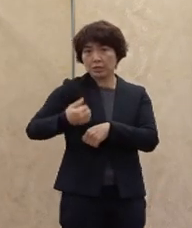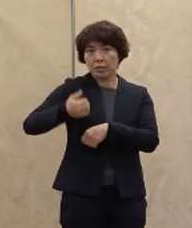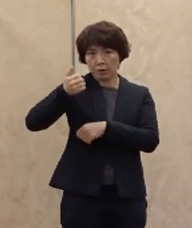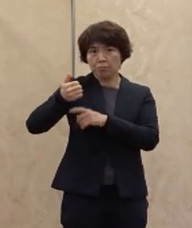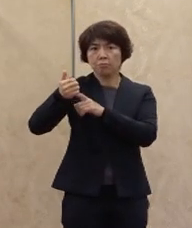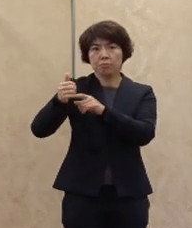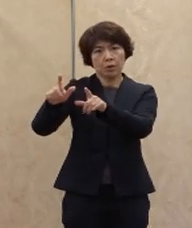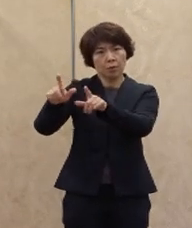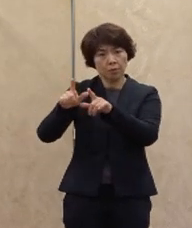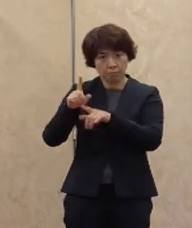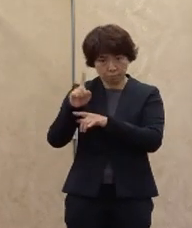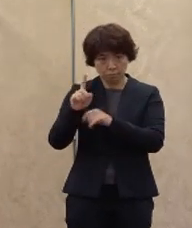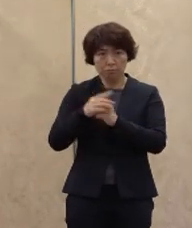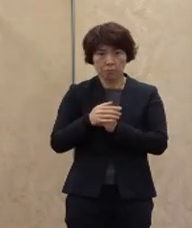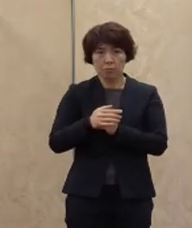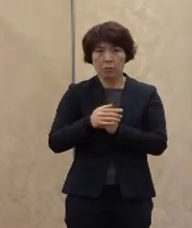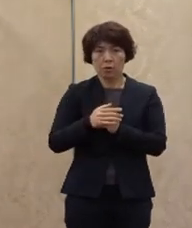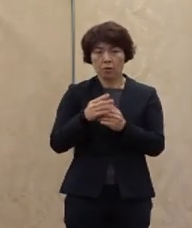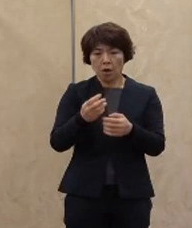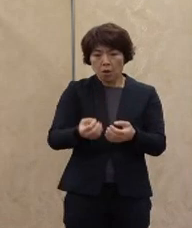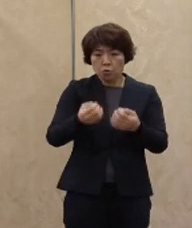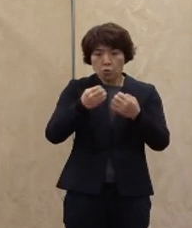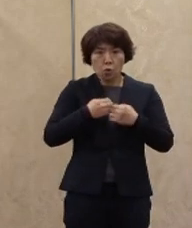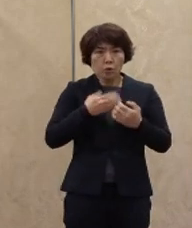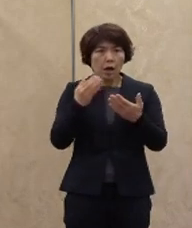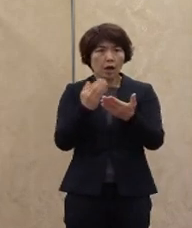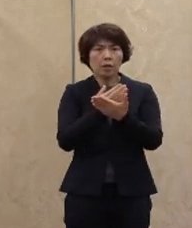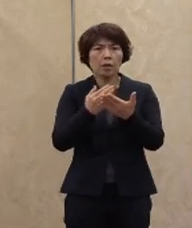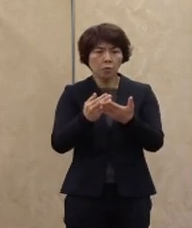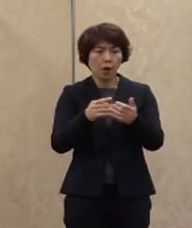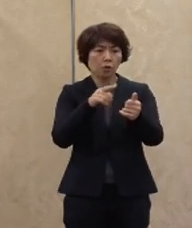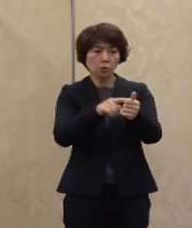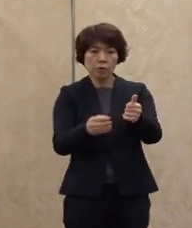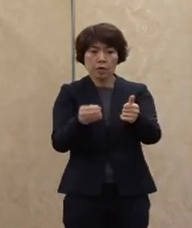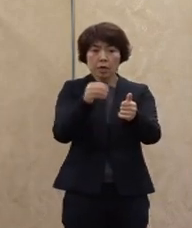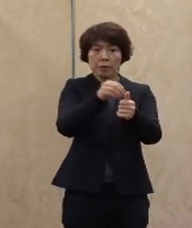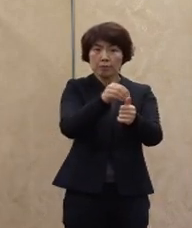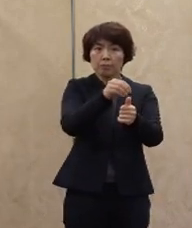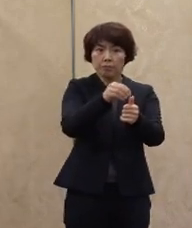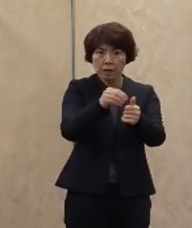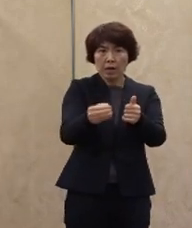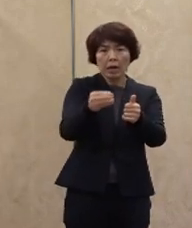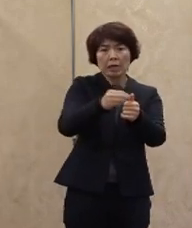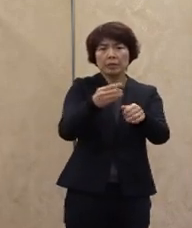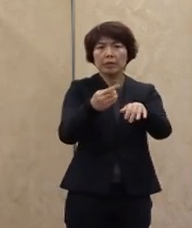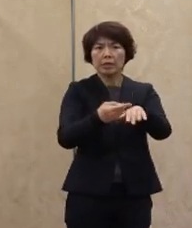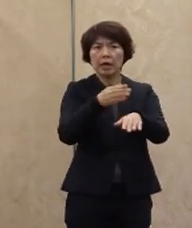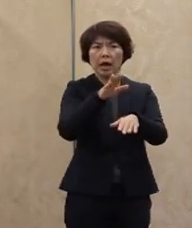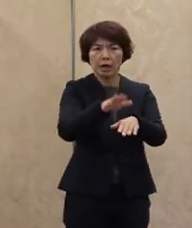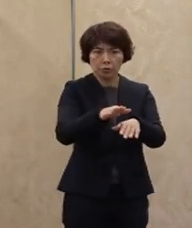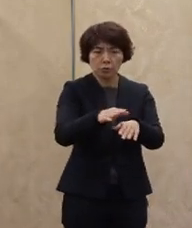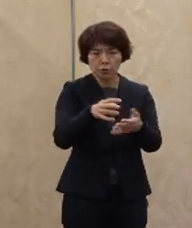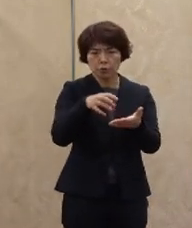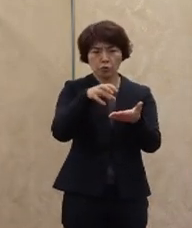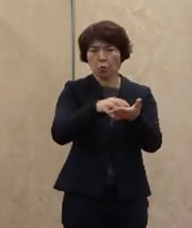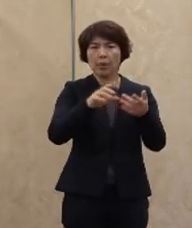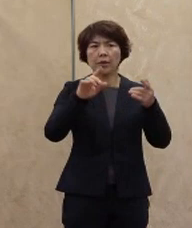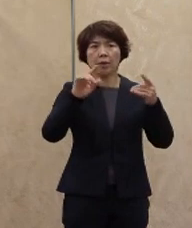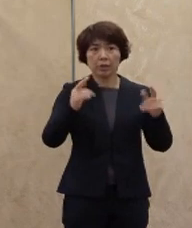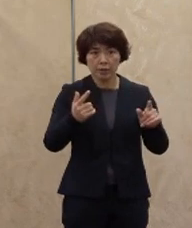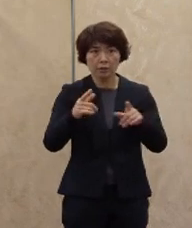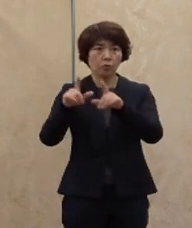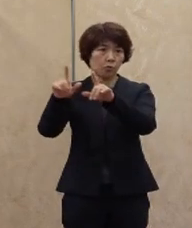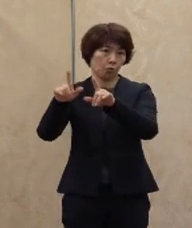査の陽性判定、これは必ずしもその人に感染性があることの証明ではないとご答弁をされ